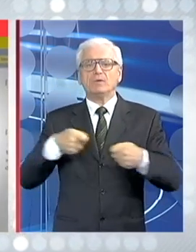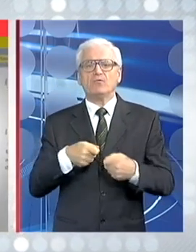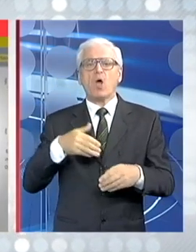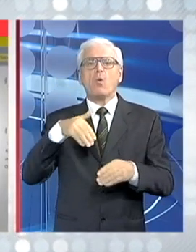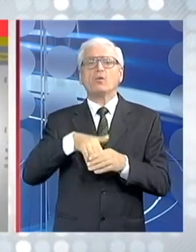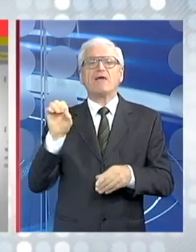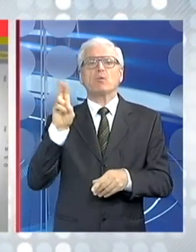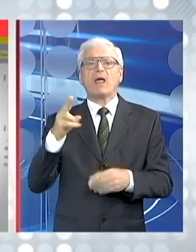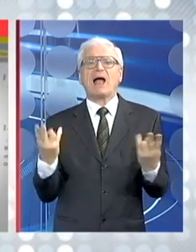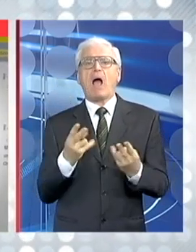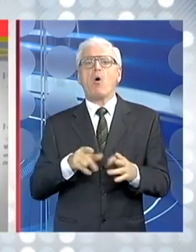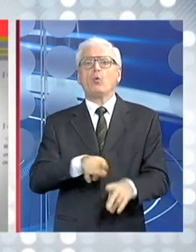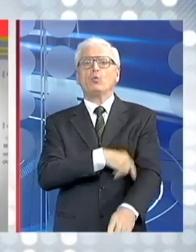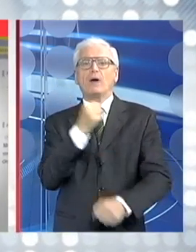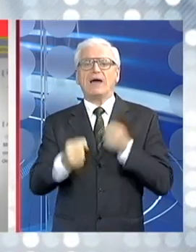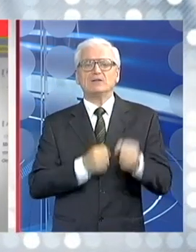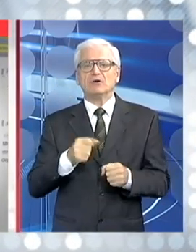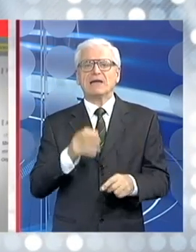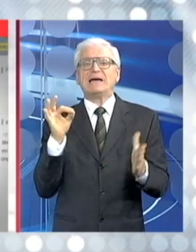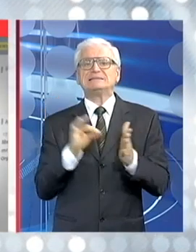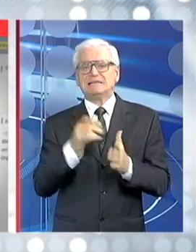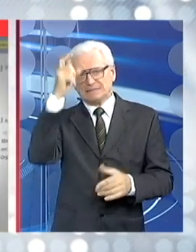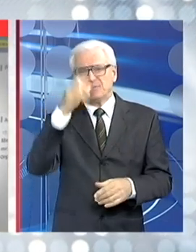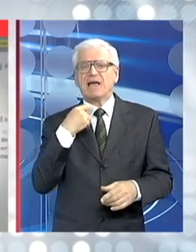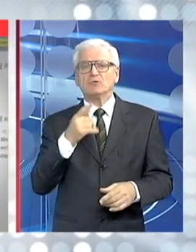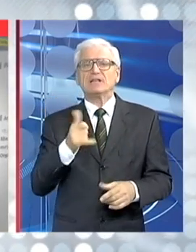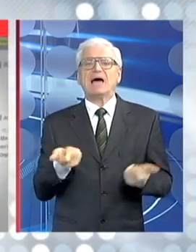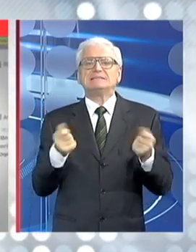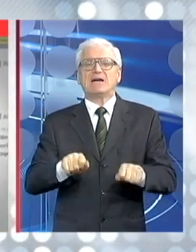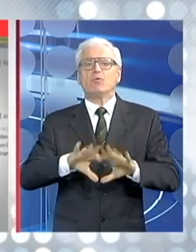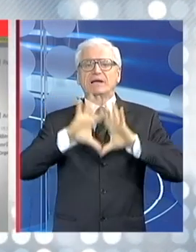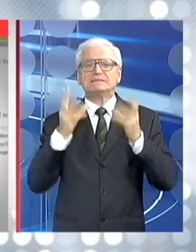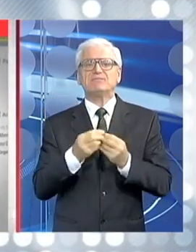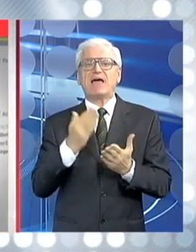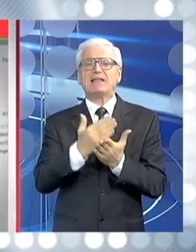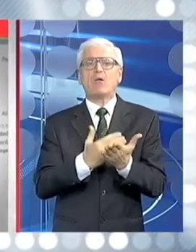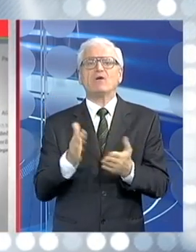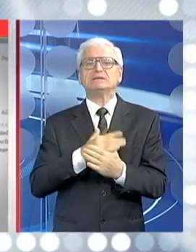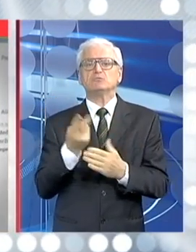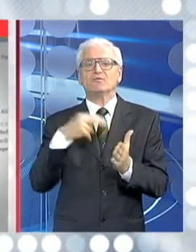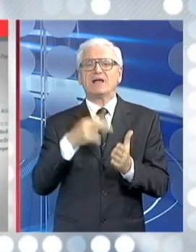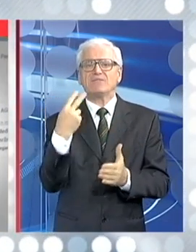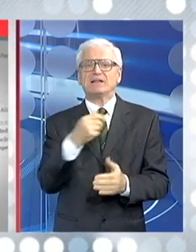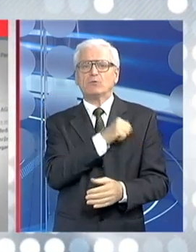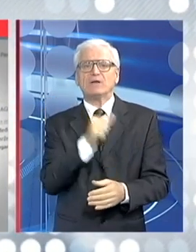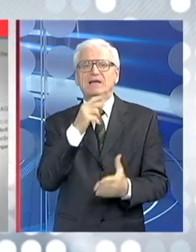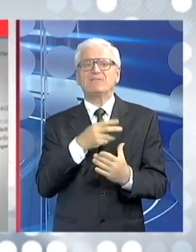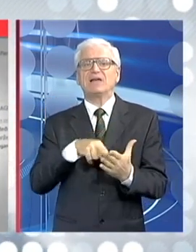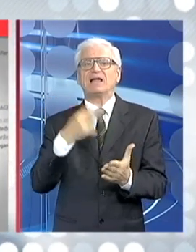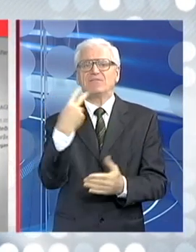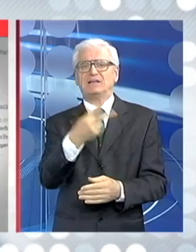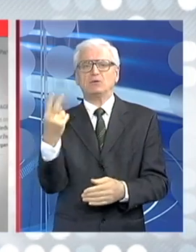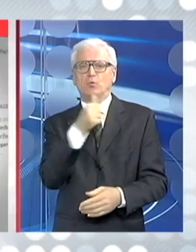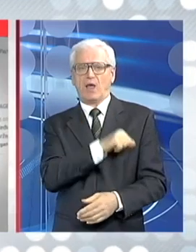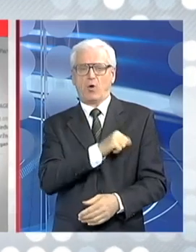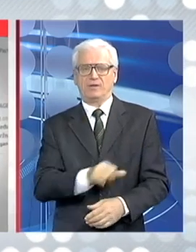pridruživanje Uniji kao maraton. Cilj Srbije je, kaže, da zatvori sva poglavlja između 2020. i 2022. godine.